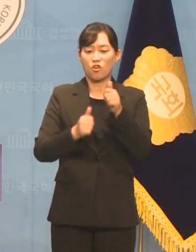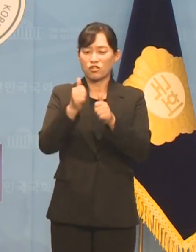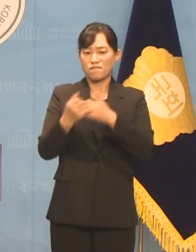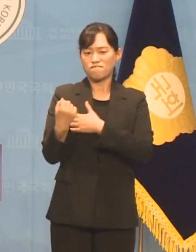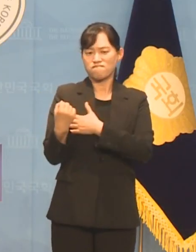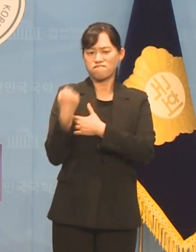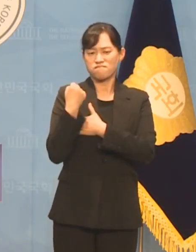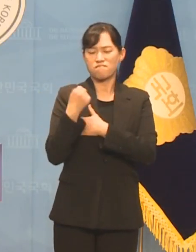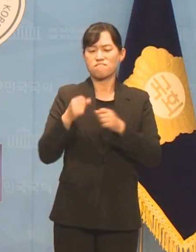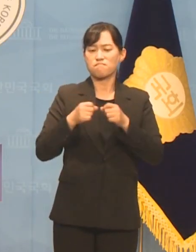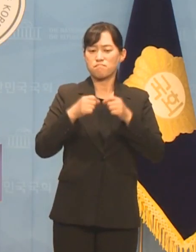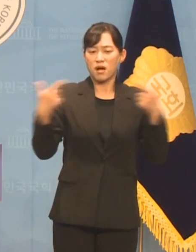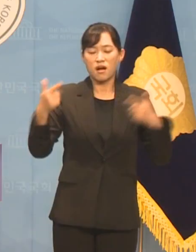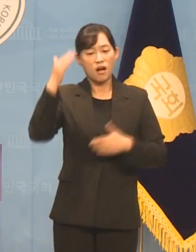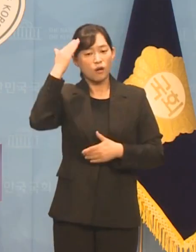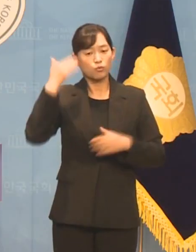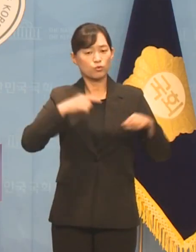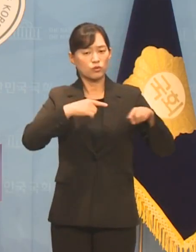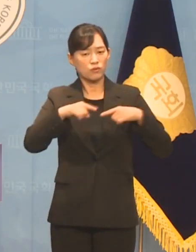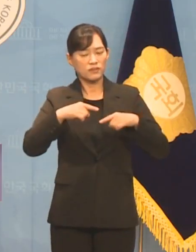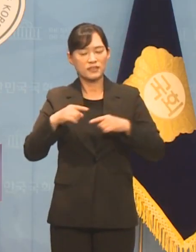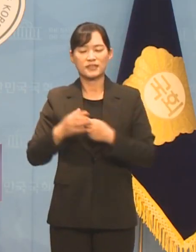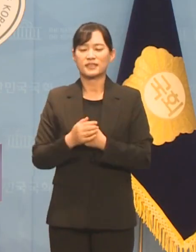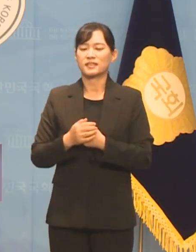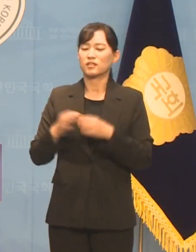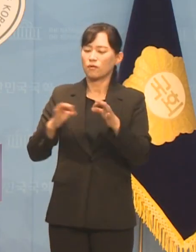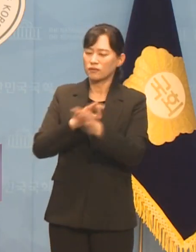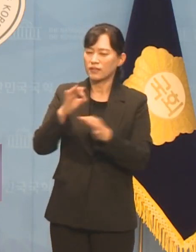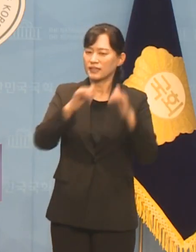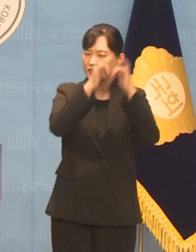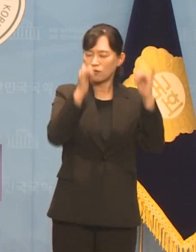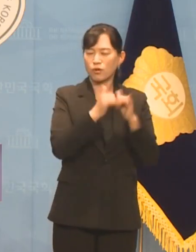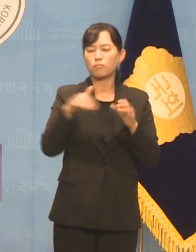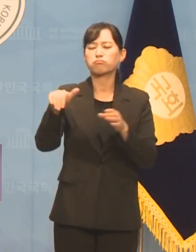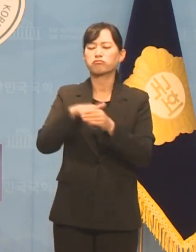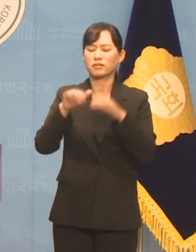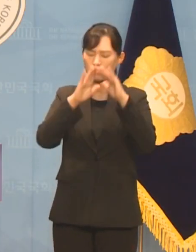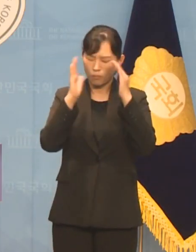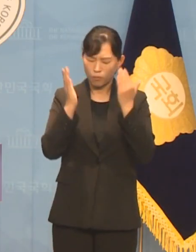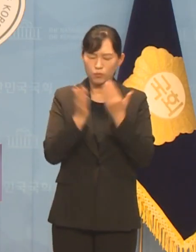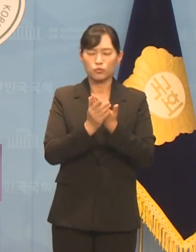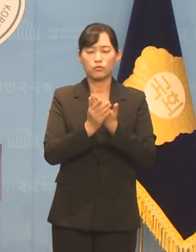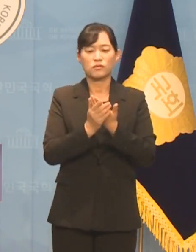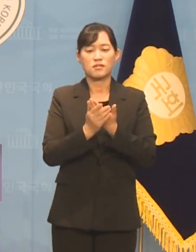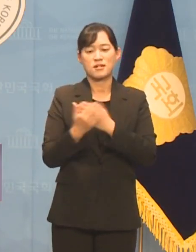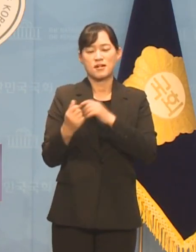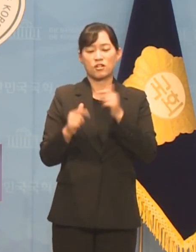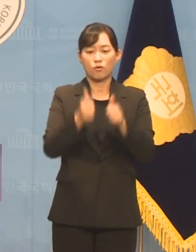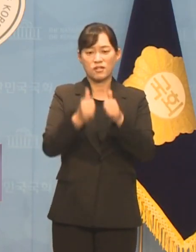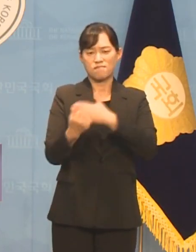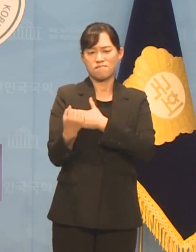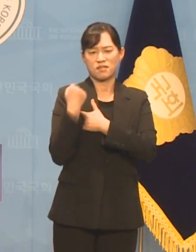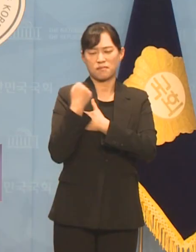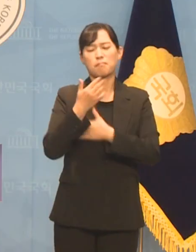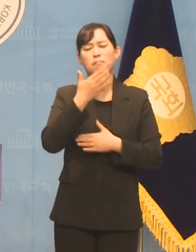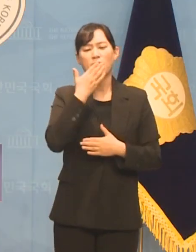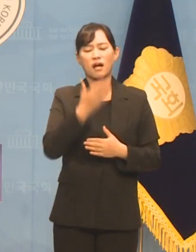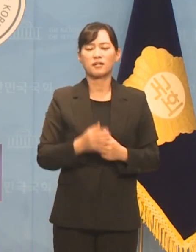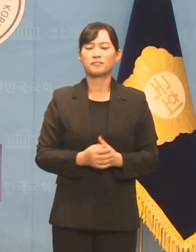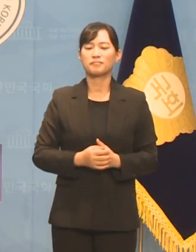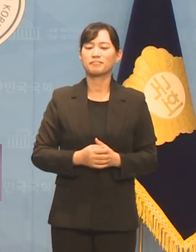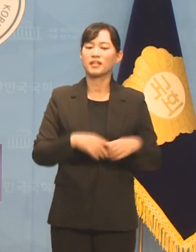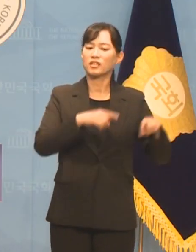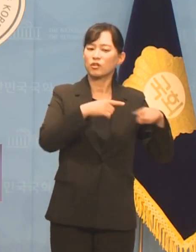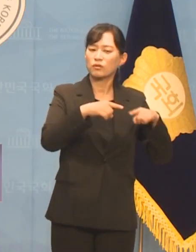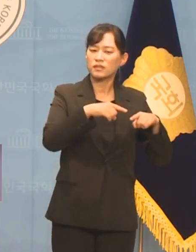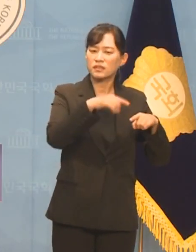아니라 대한민국 정치, 경제, 사회, 문화 모든 부문에서 경쟁력을 높여나갈 것입니다.